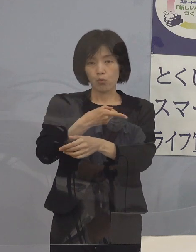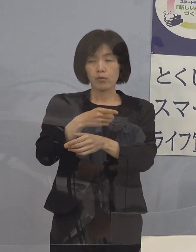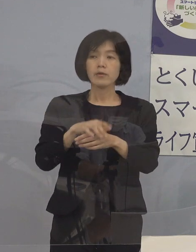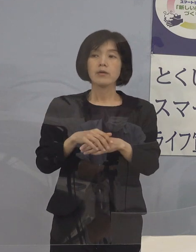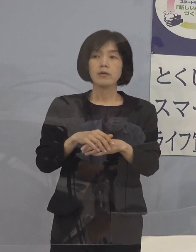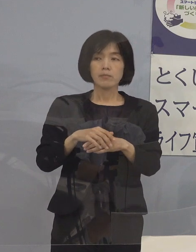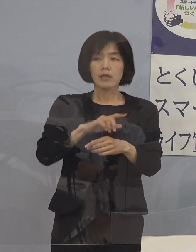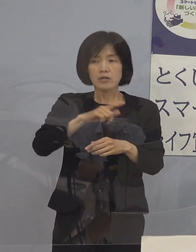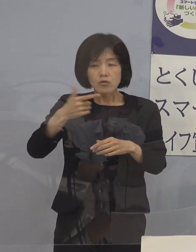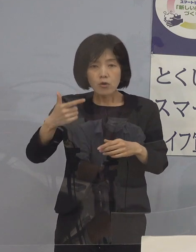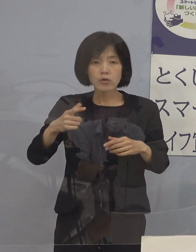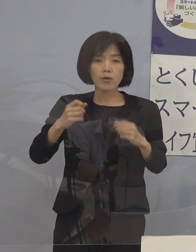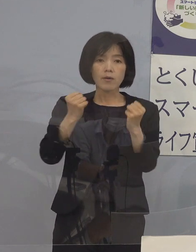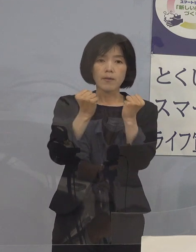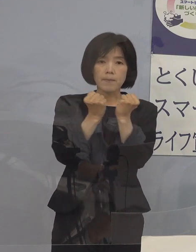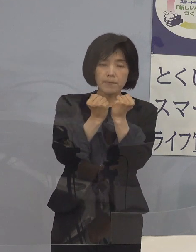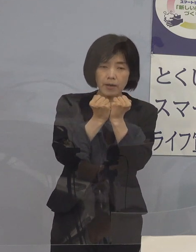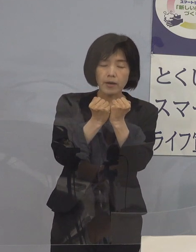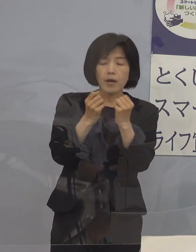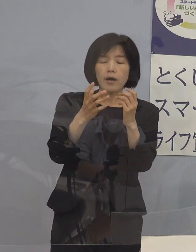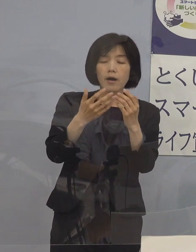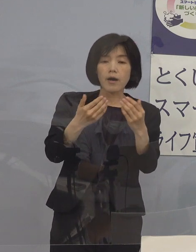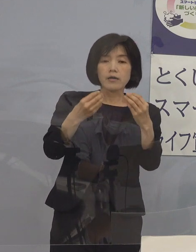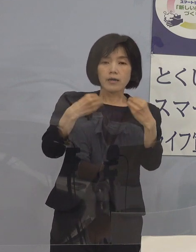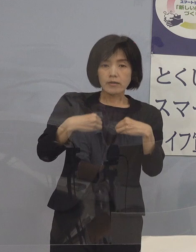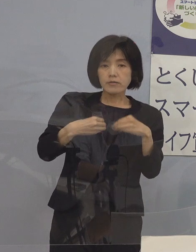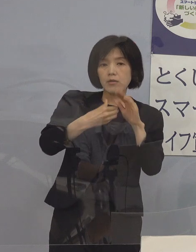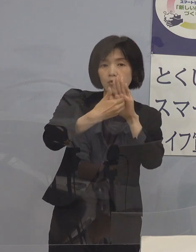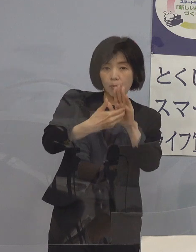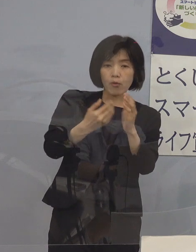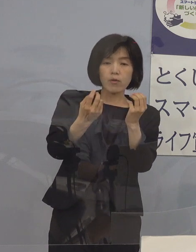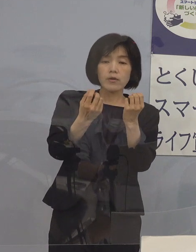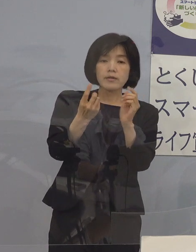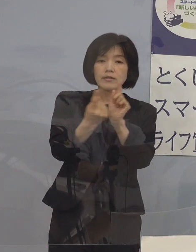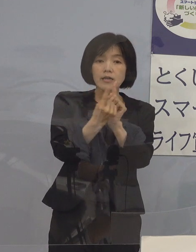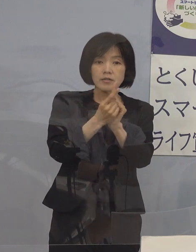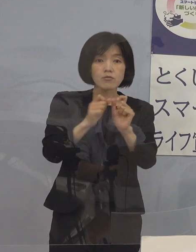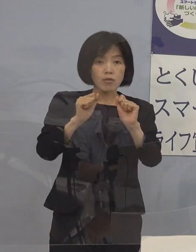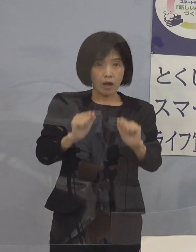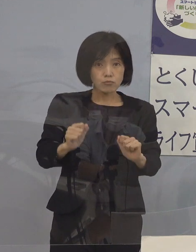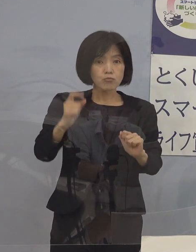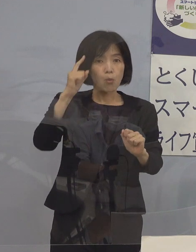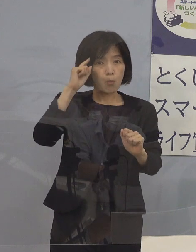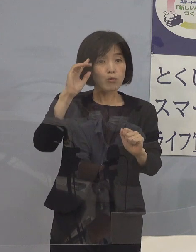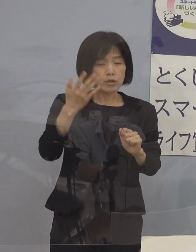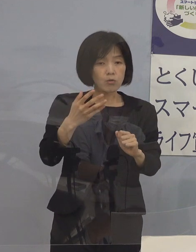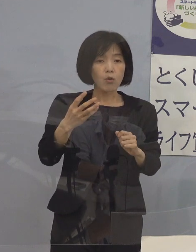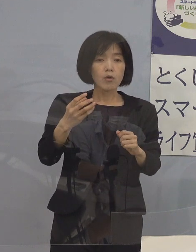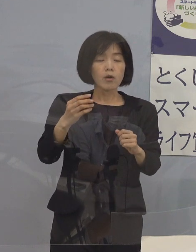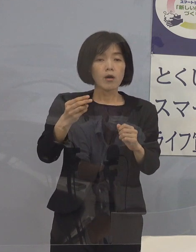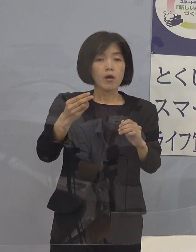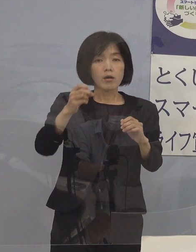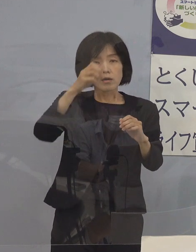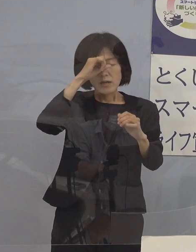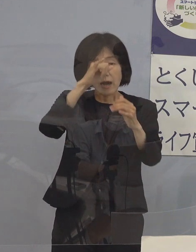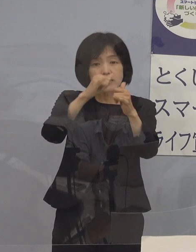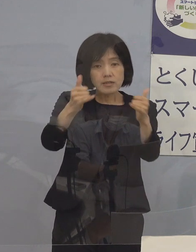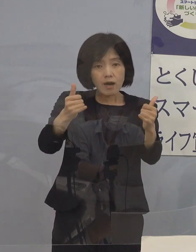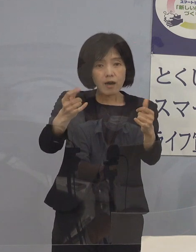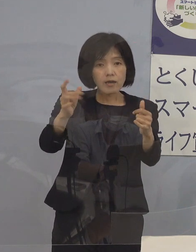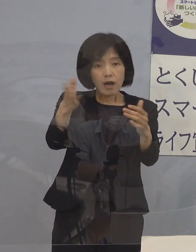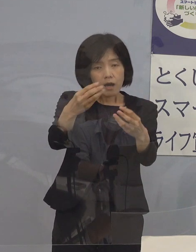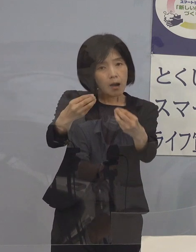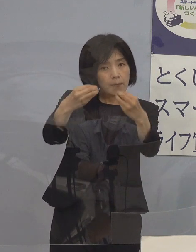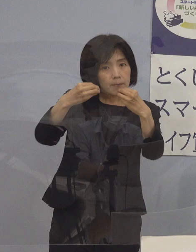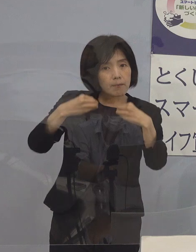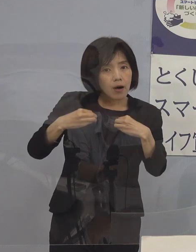ろいろ対策はされていると思うんですけど、はい、患者への感染の危険性みたいなものっていうか、 はい、もちろん看護師さんですから現場